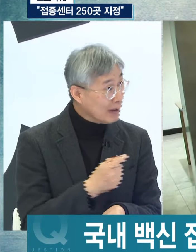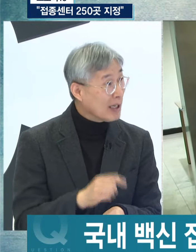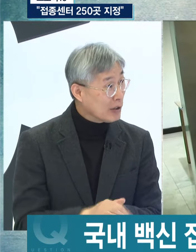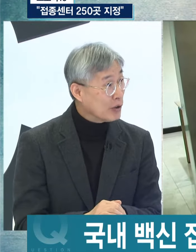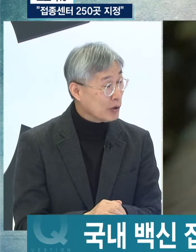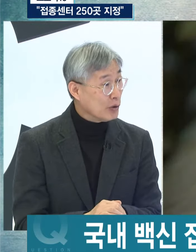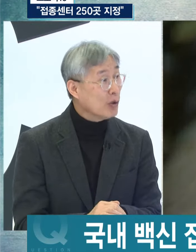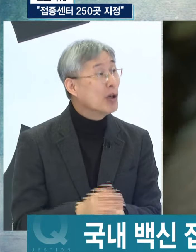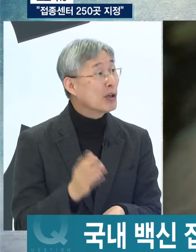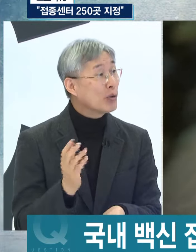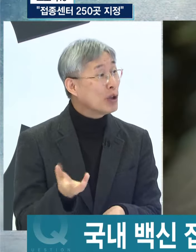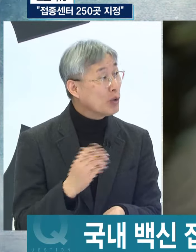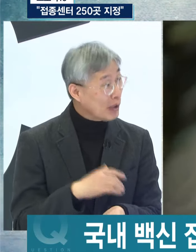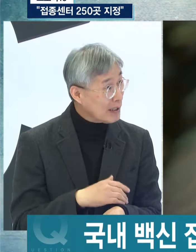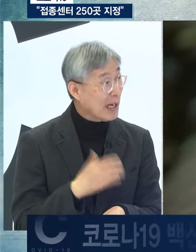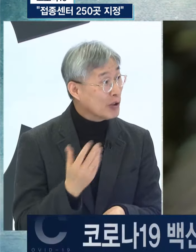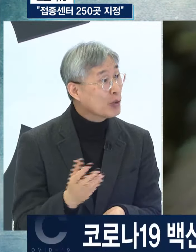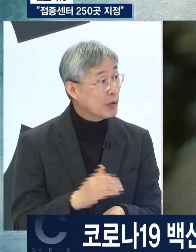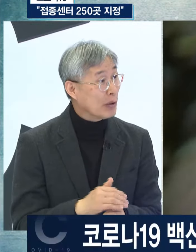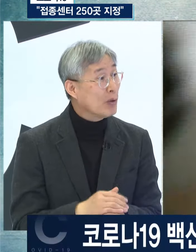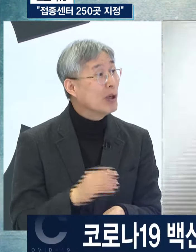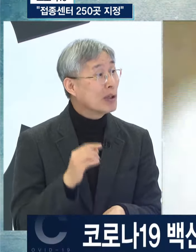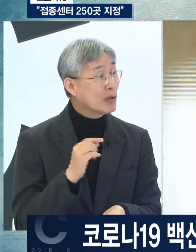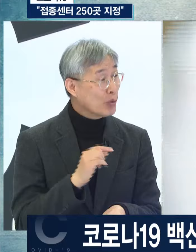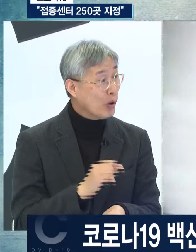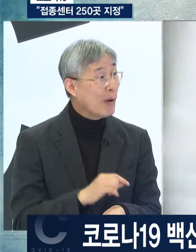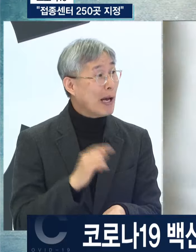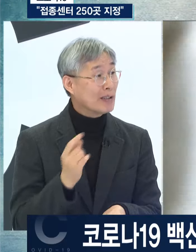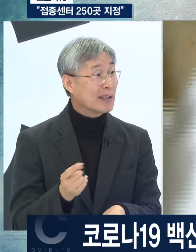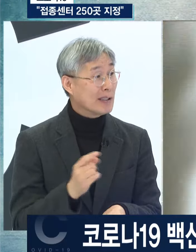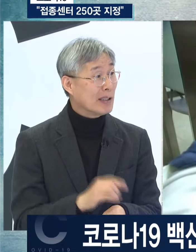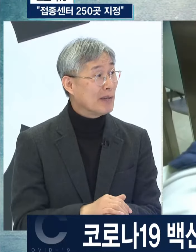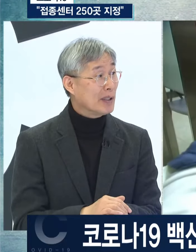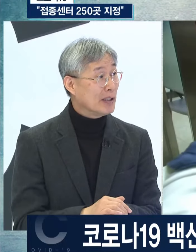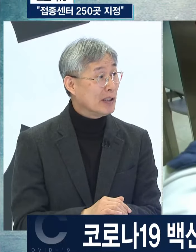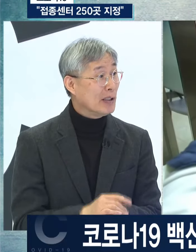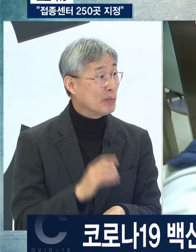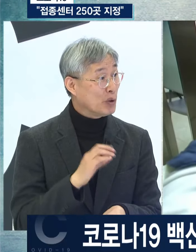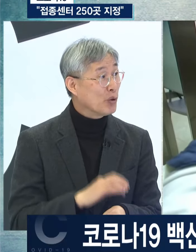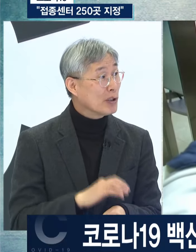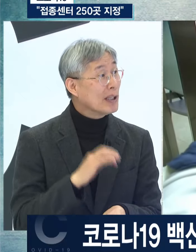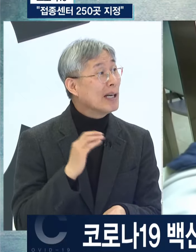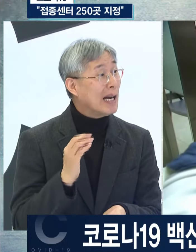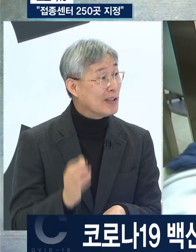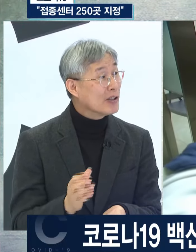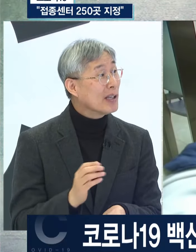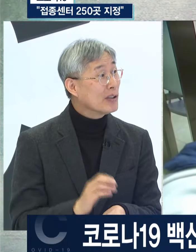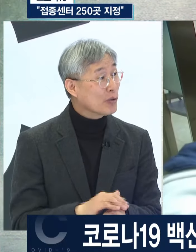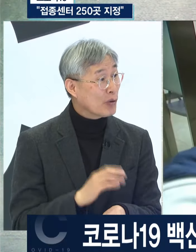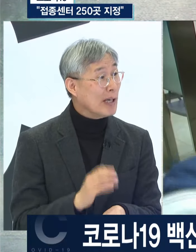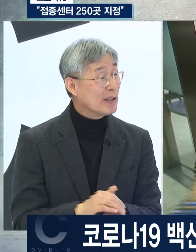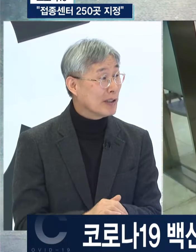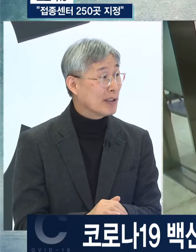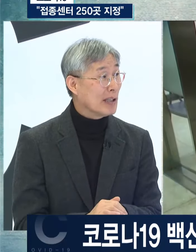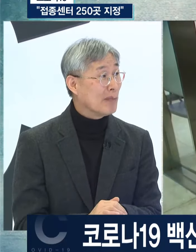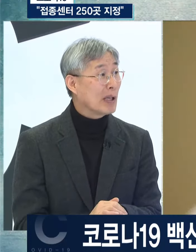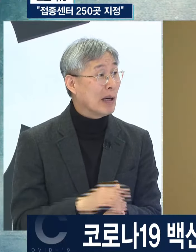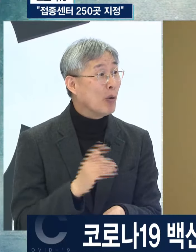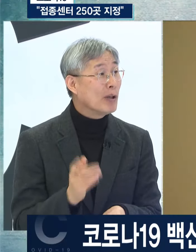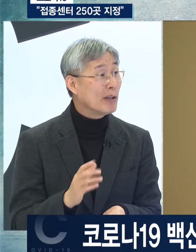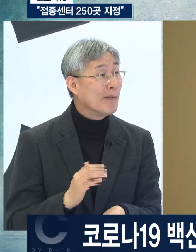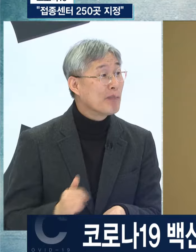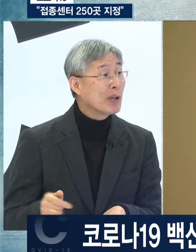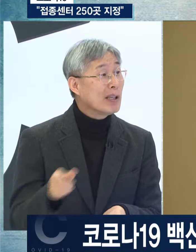접종이 가능한 것이거든요. 그리고 이동을 하지 않으셔도 되고, 그리고 아스트라제네카 백신은 비교적 안전한 것으로 알려져 있기